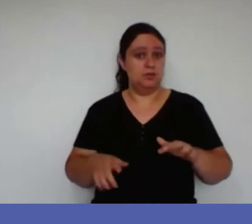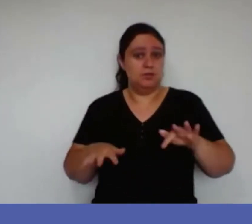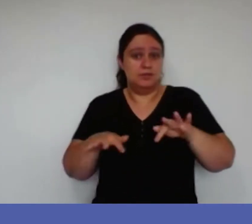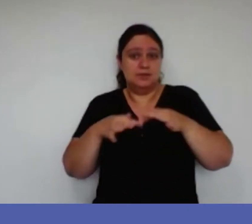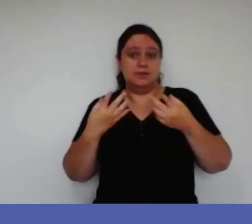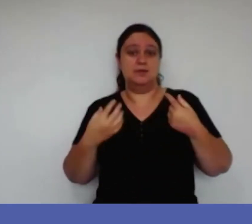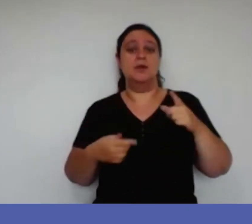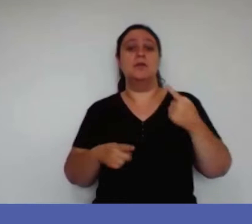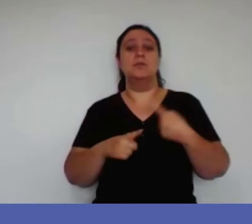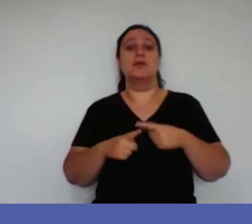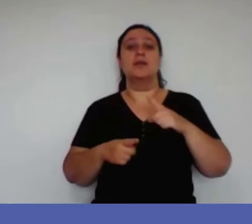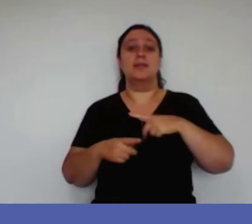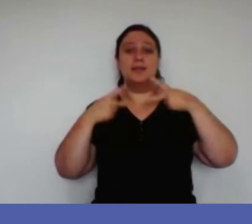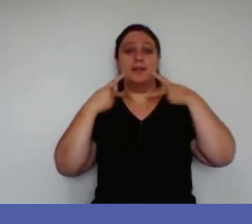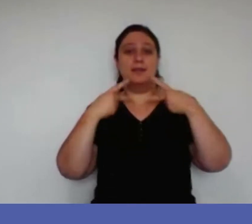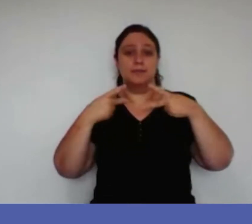profética.